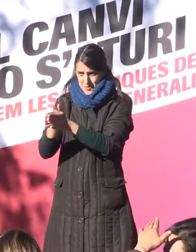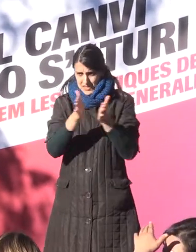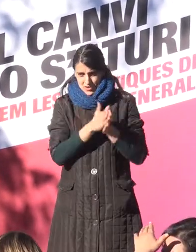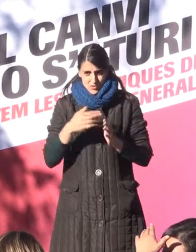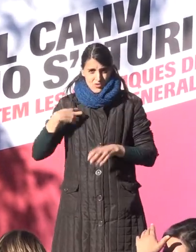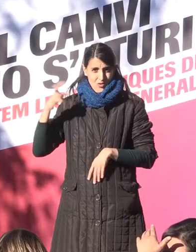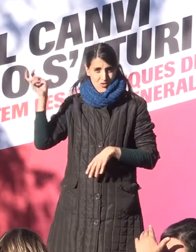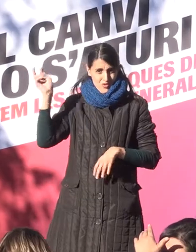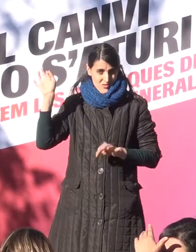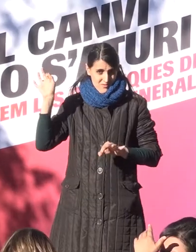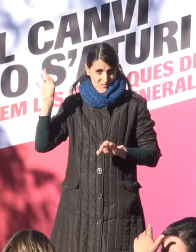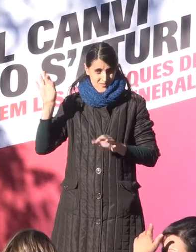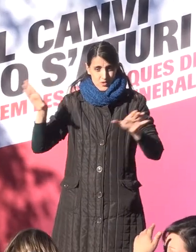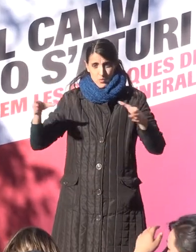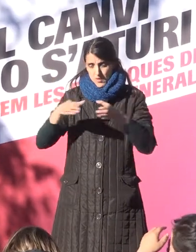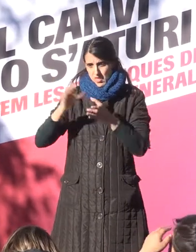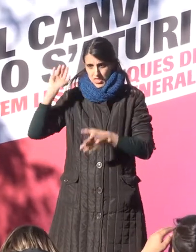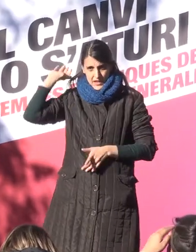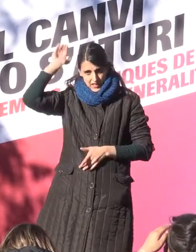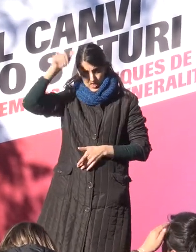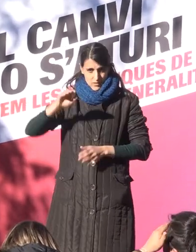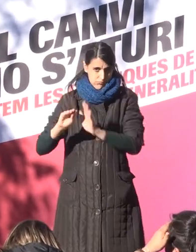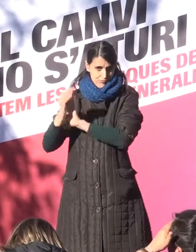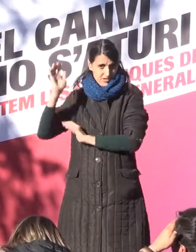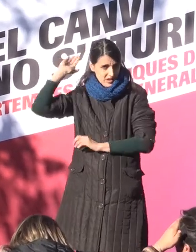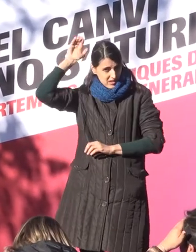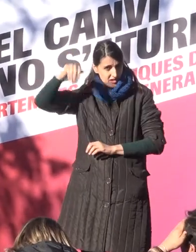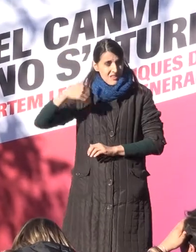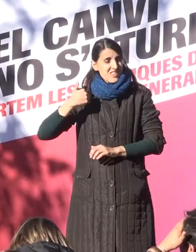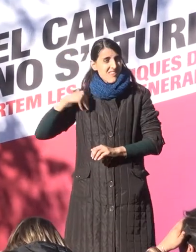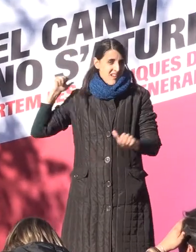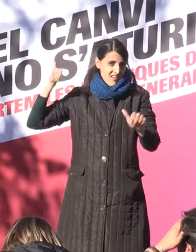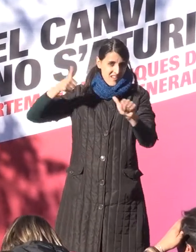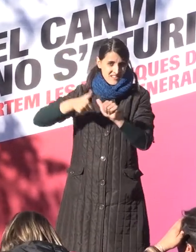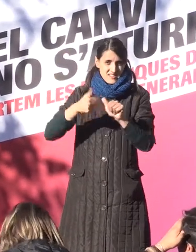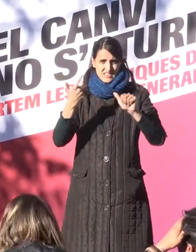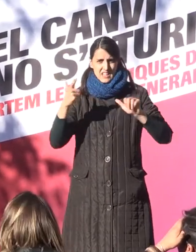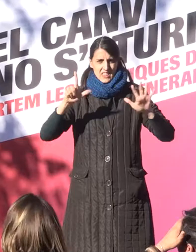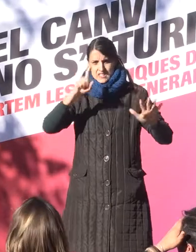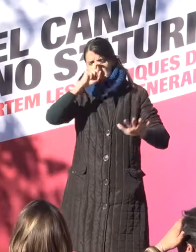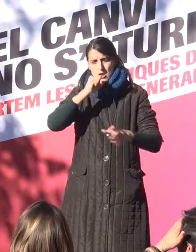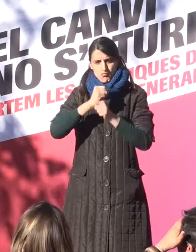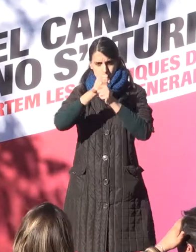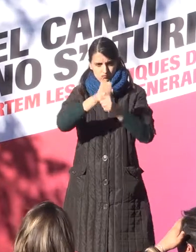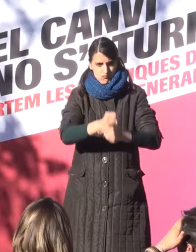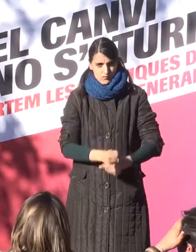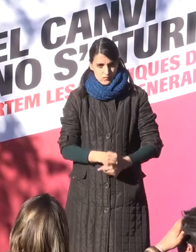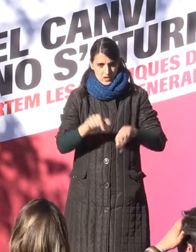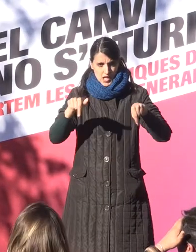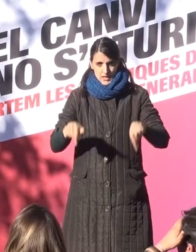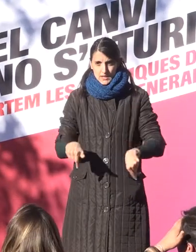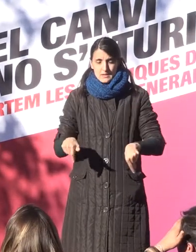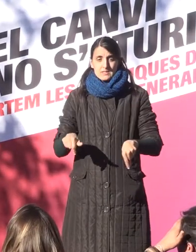vengo de la comunidad argentina hace 17 años que estamos aquí y como bien decía